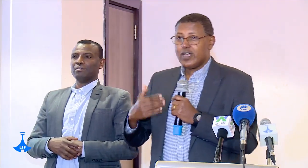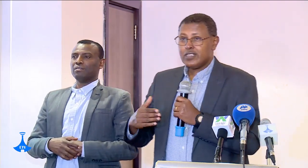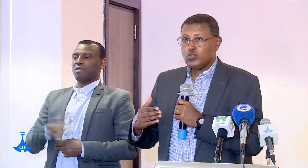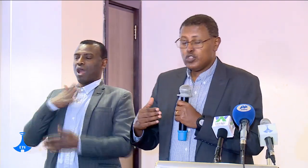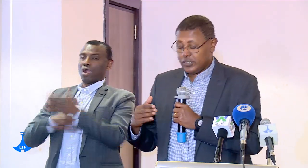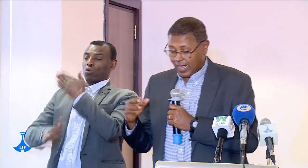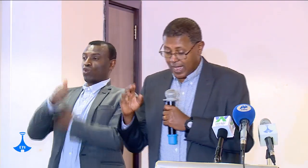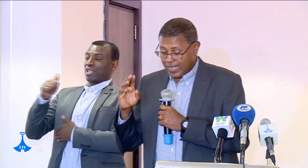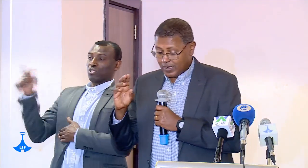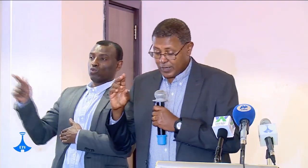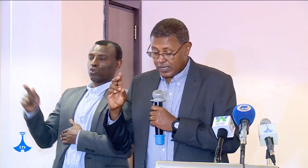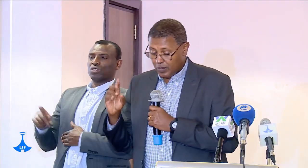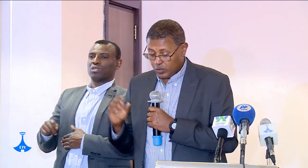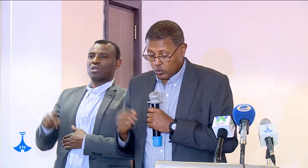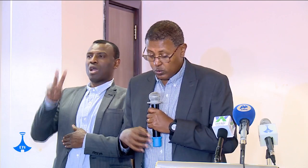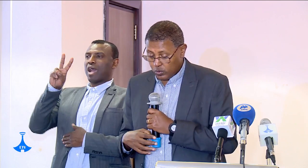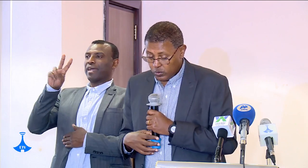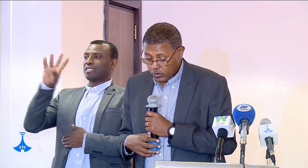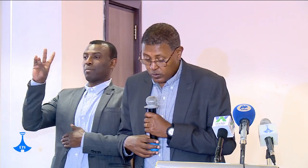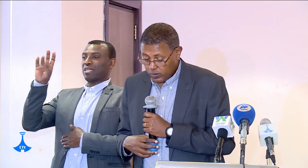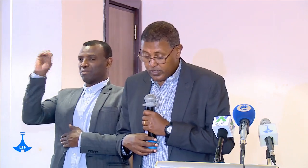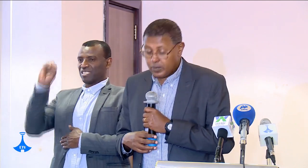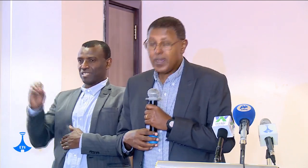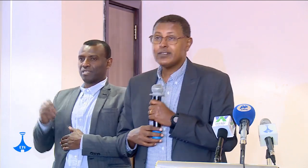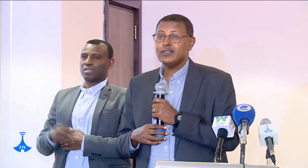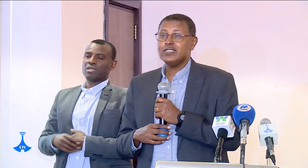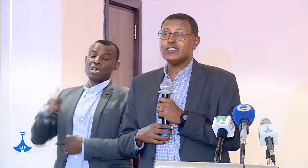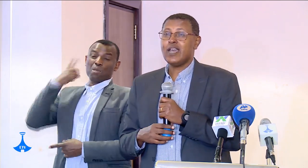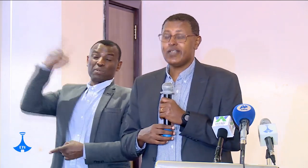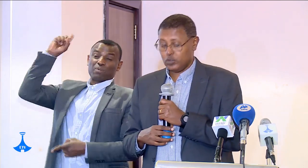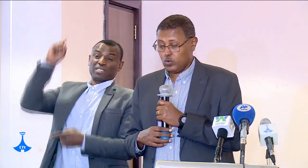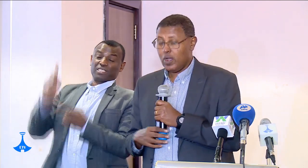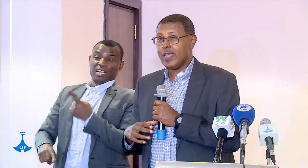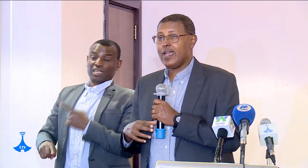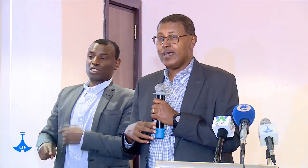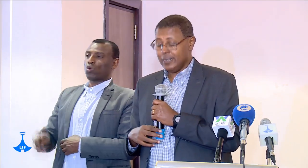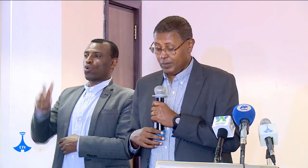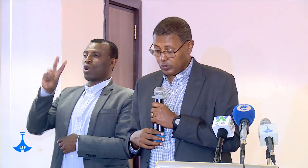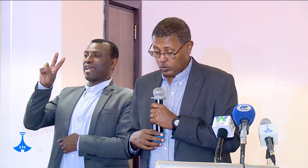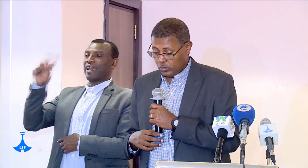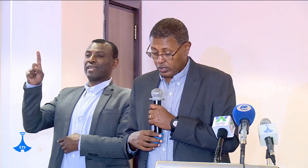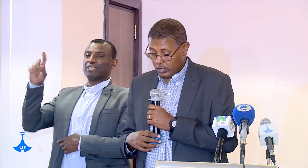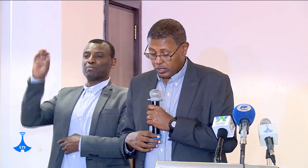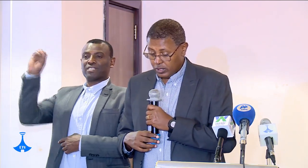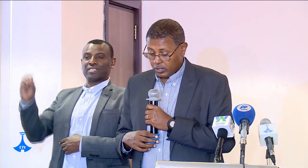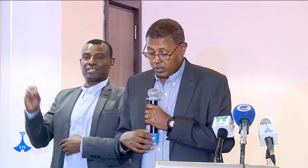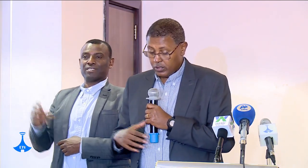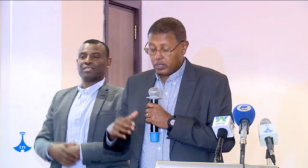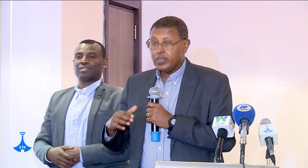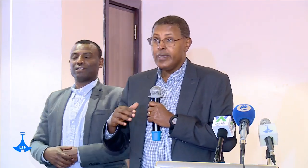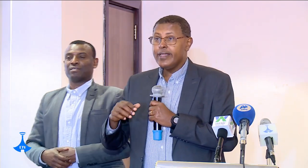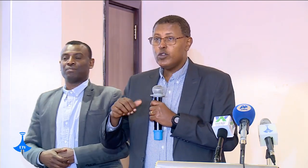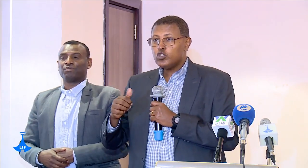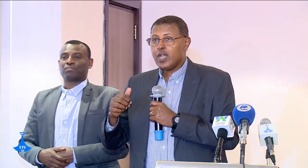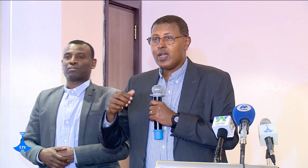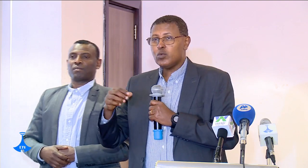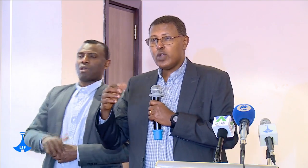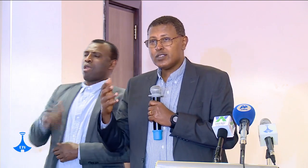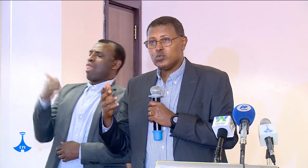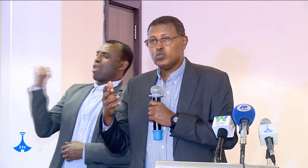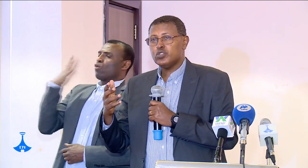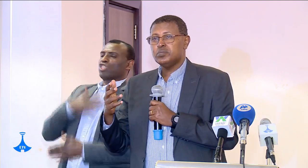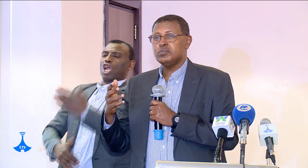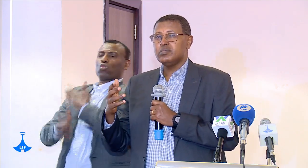አካል ጉዳተኞች 27 ከመቶ መስማት የተሳናቸው 21 ከመቶ ሌሎች